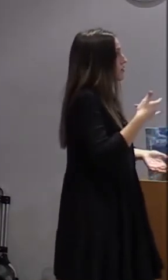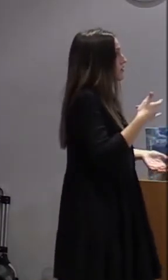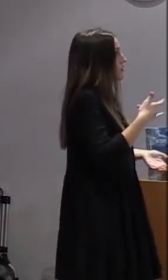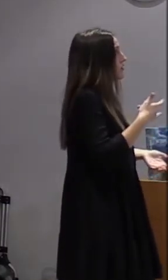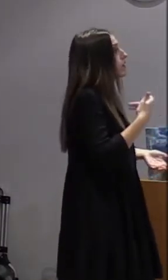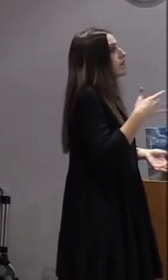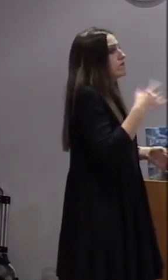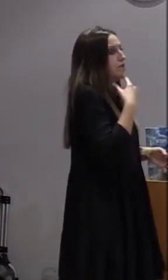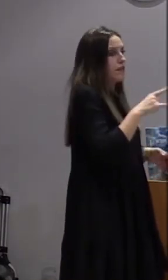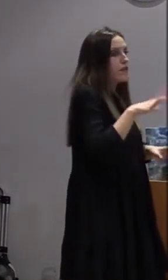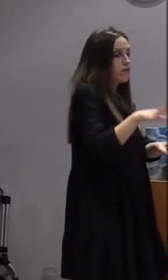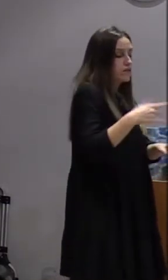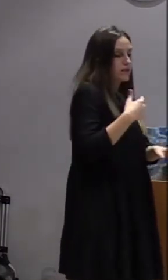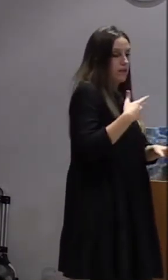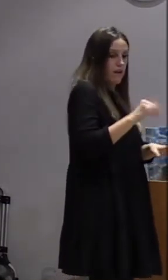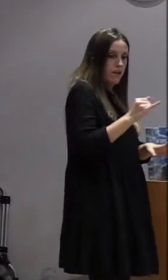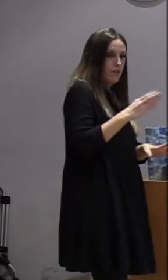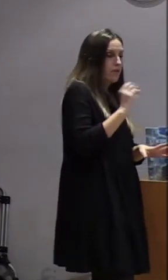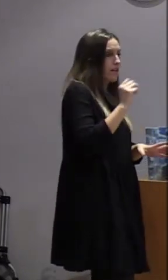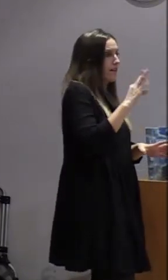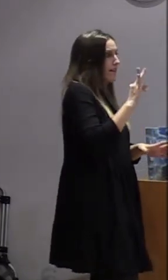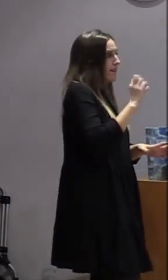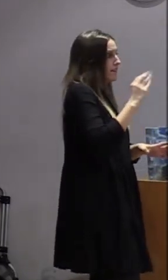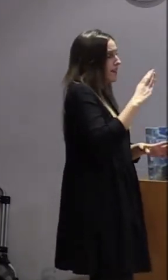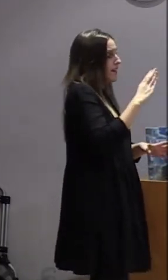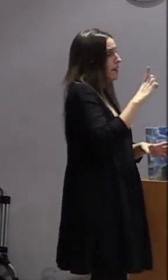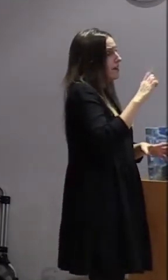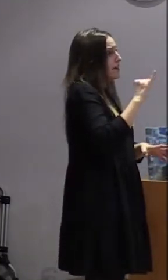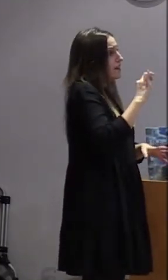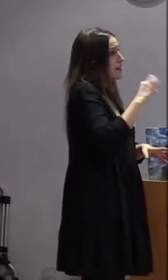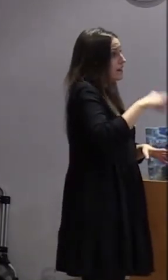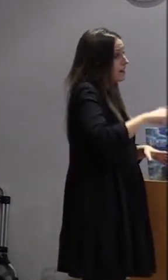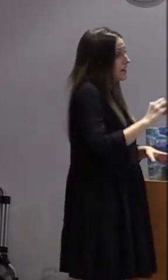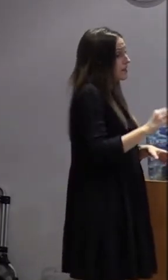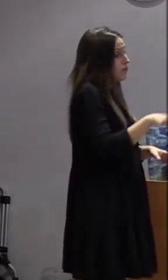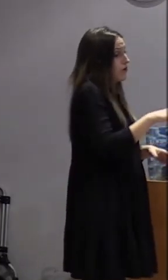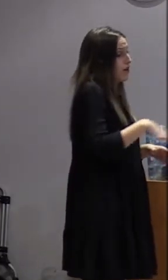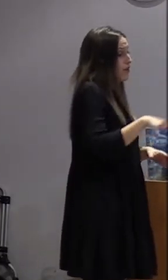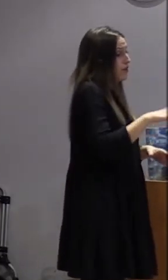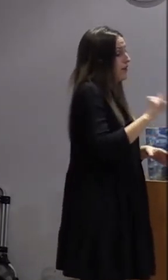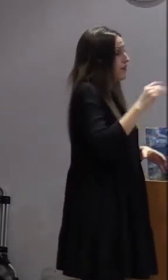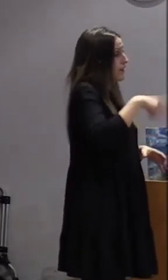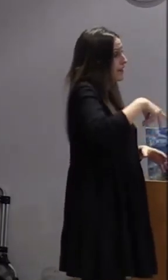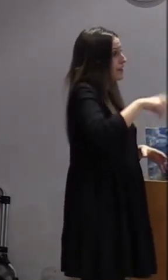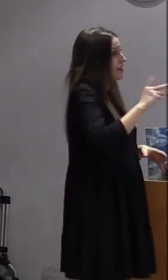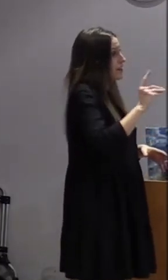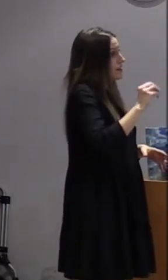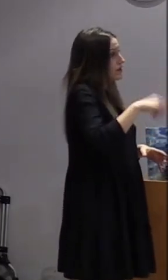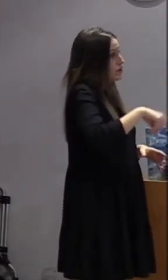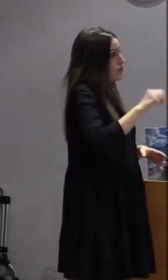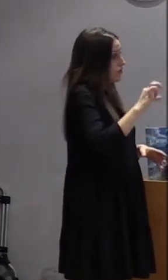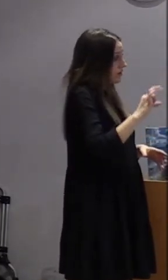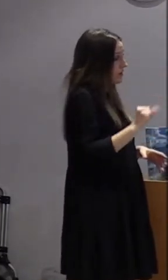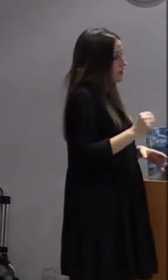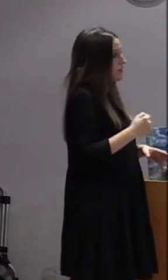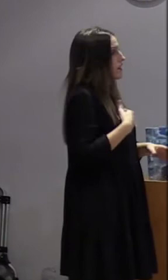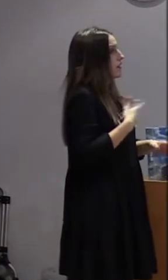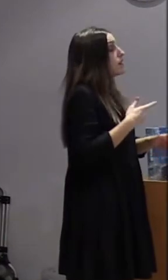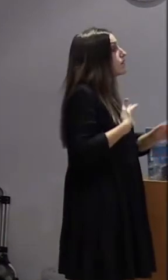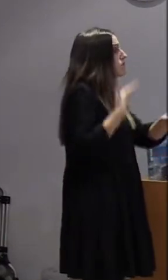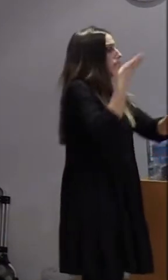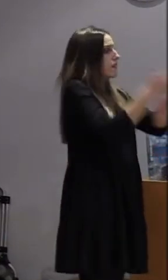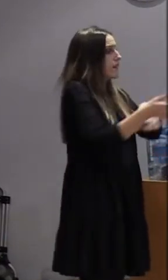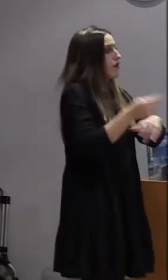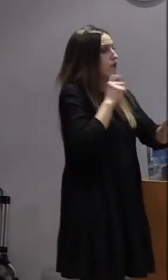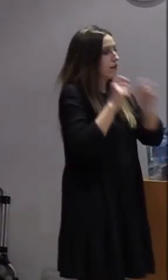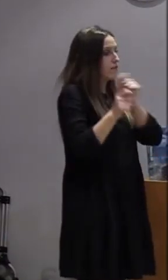ya ha pasado un cataclismo en la zona de Indonesia y tal, por la gente que va en barcos por allí, y mandaron reporteros. Entonces